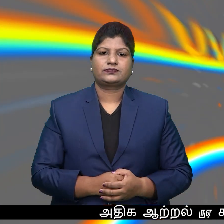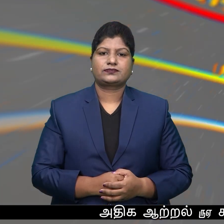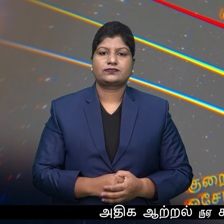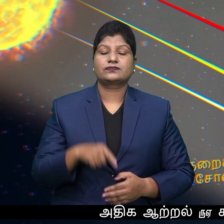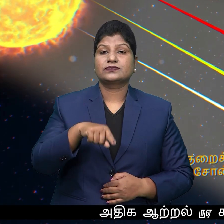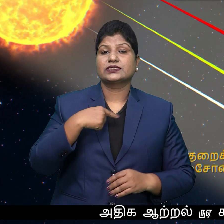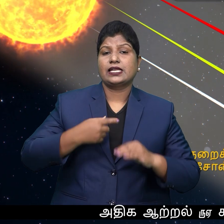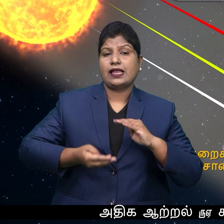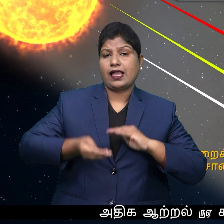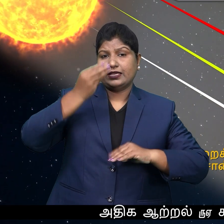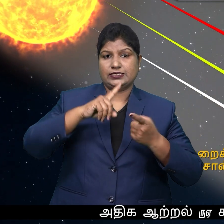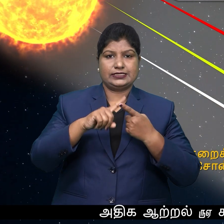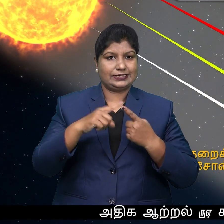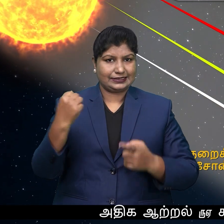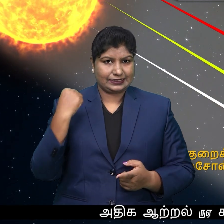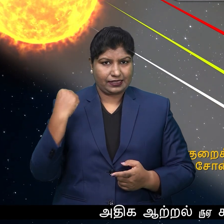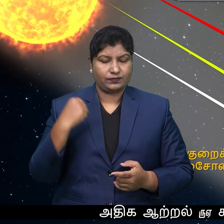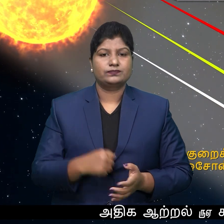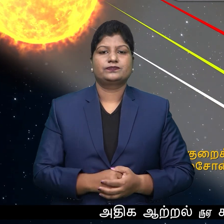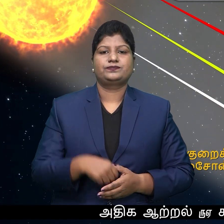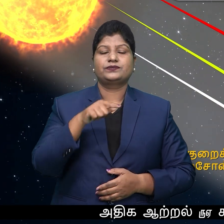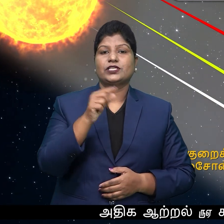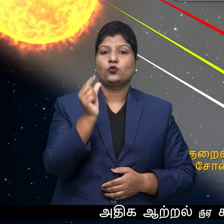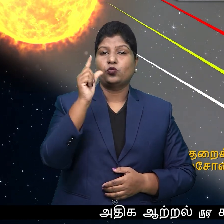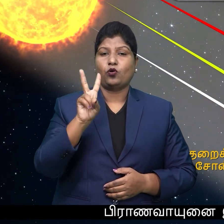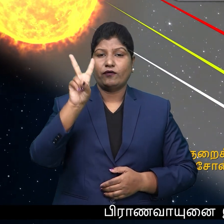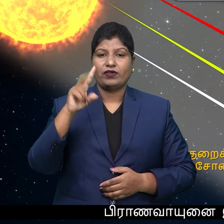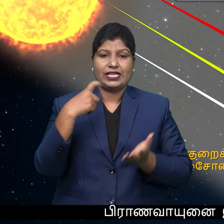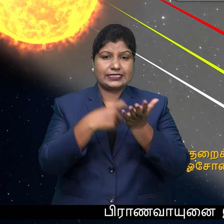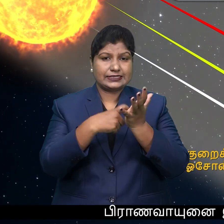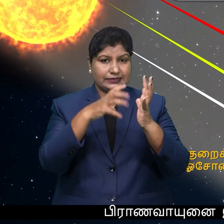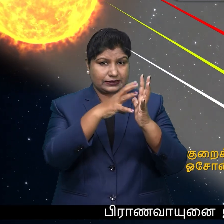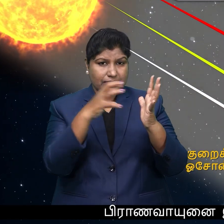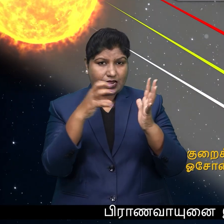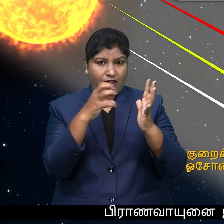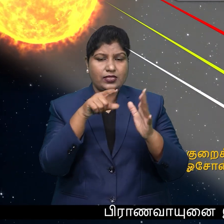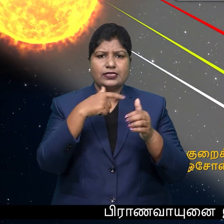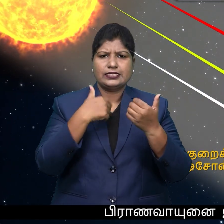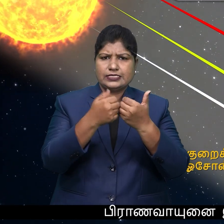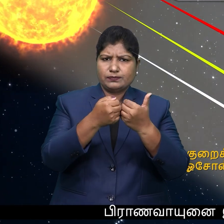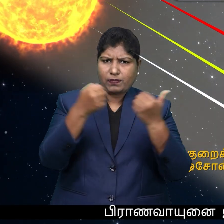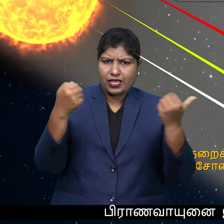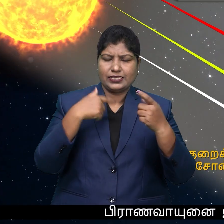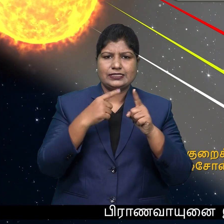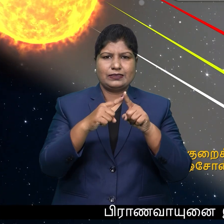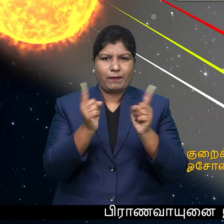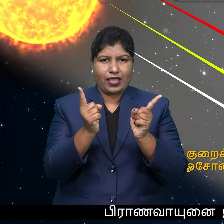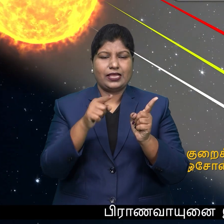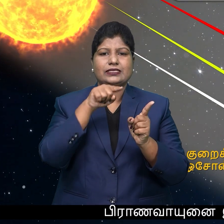அதிக ஆற்றல் UV கதிர்வீச்சுகள் மூலக்கூறு பிராணவாயுனை இலவச பிராணவாயு அல்லது